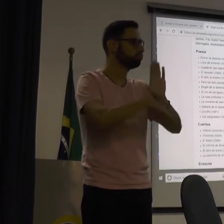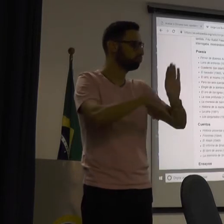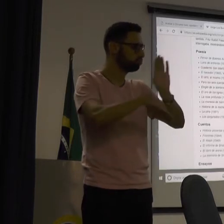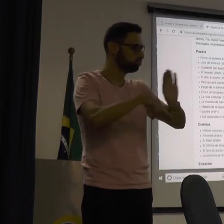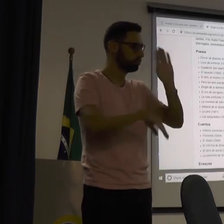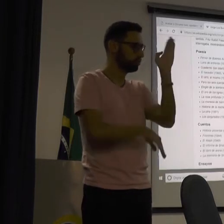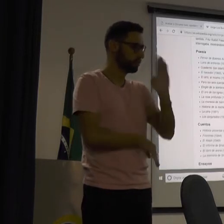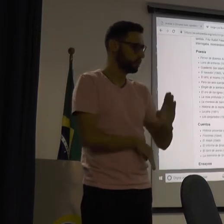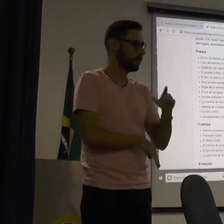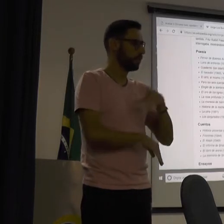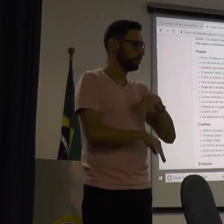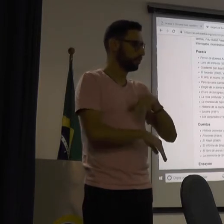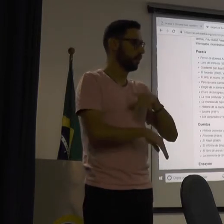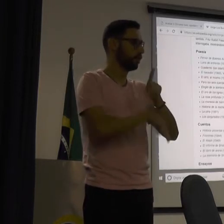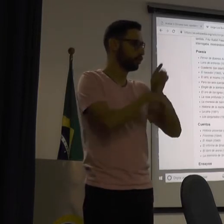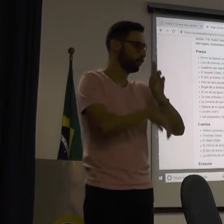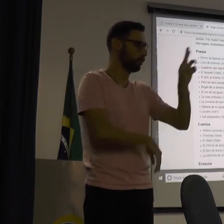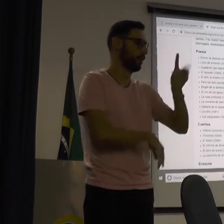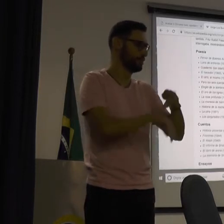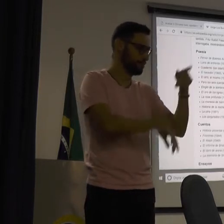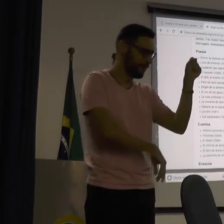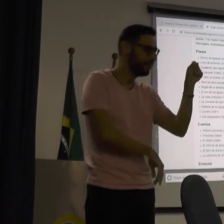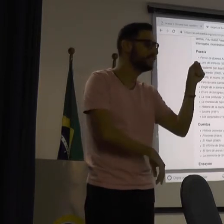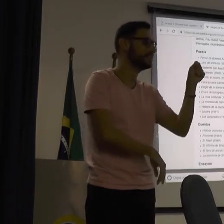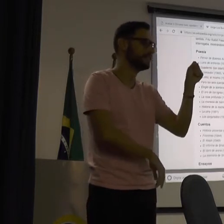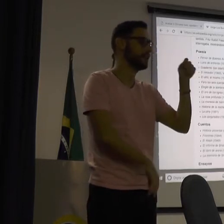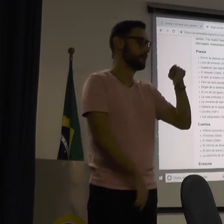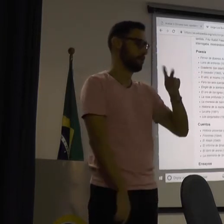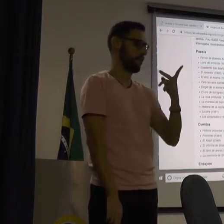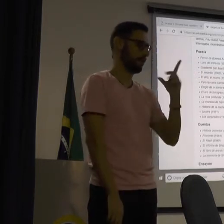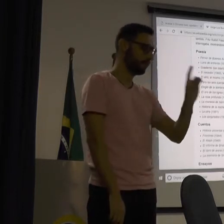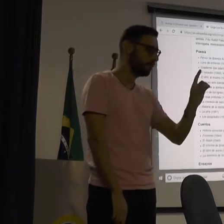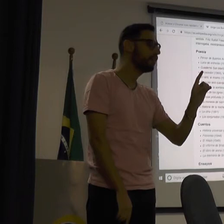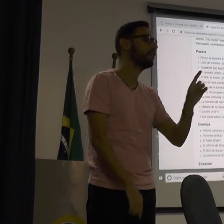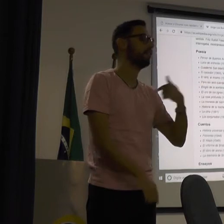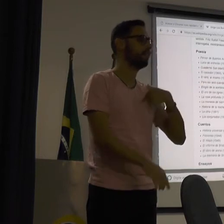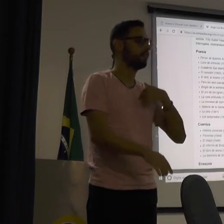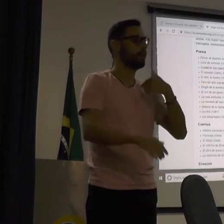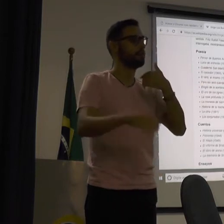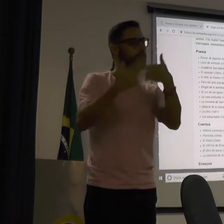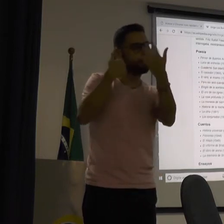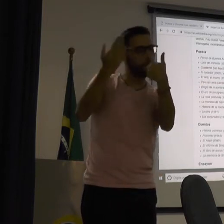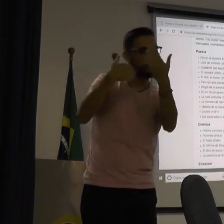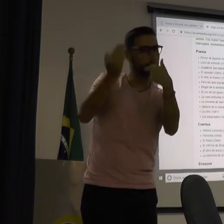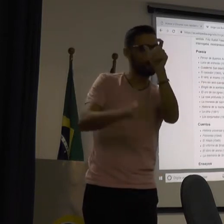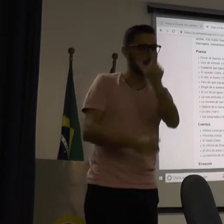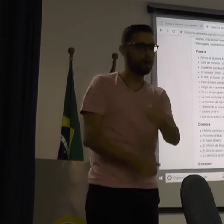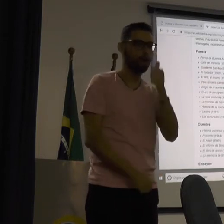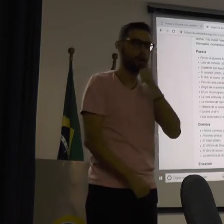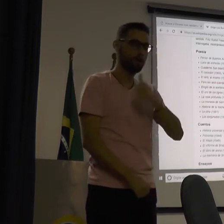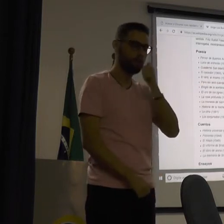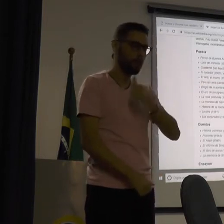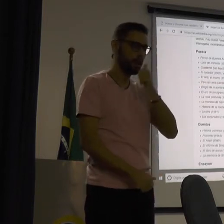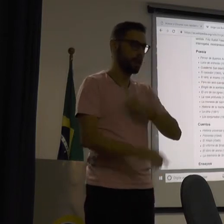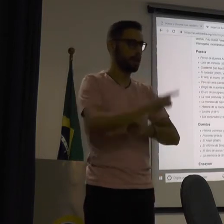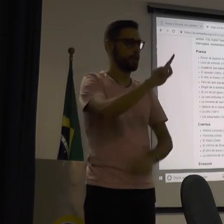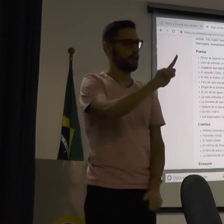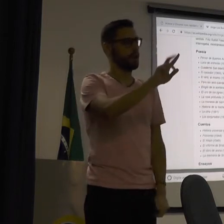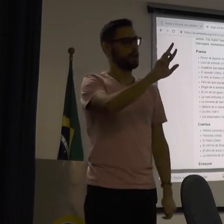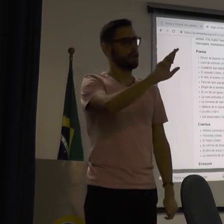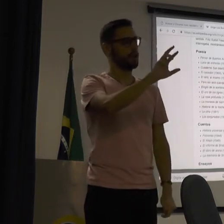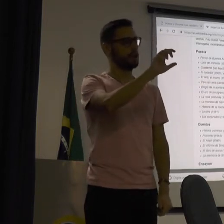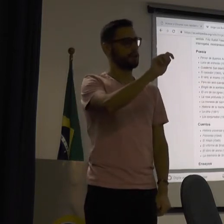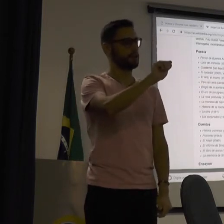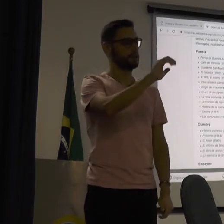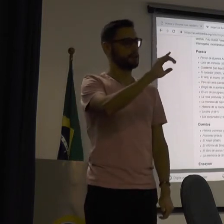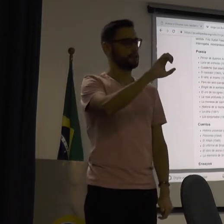né, o doutorado não é curso, né, é mais um diálogo, uma interlocução com uma colega, a Graciela Ravetti, que é